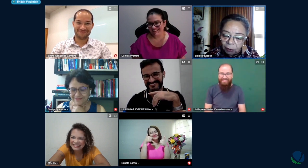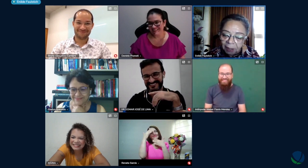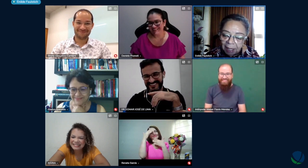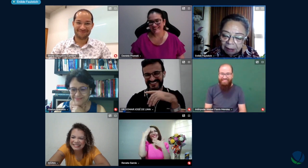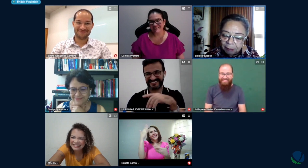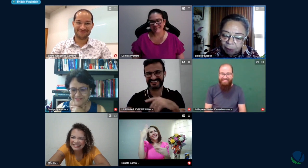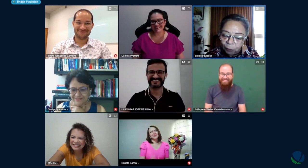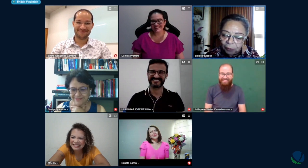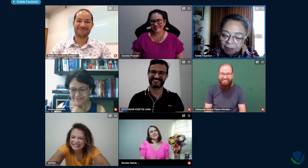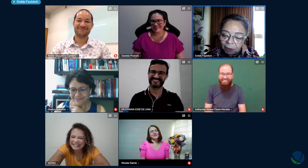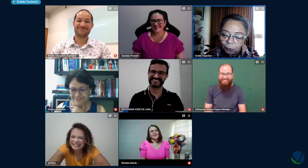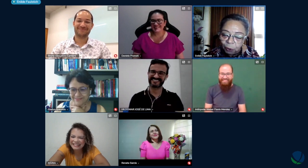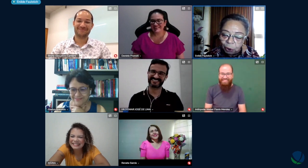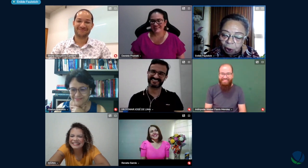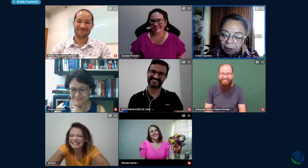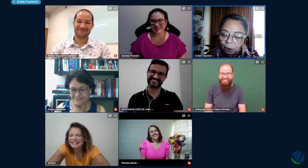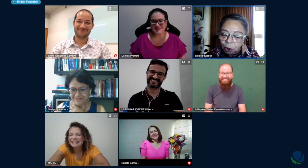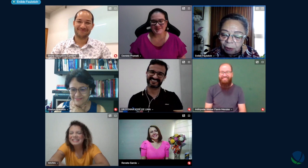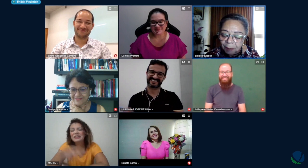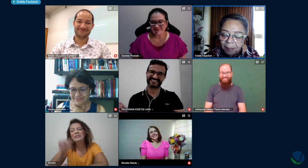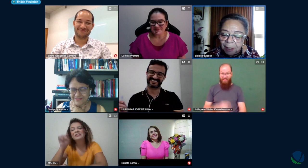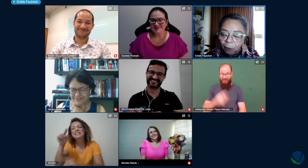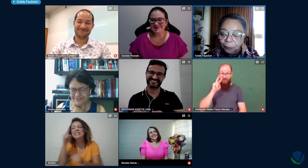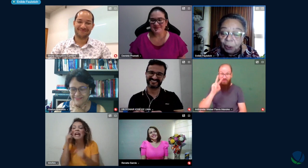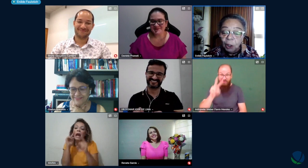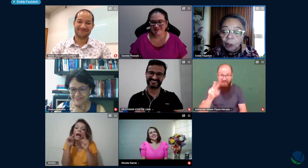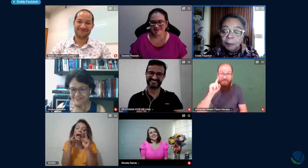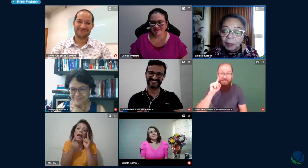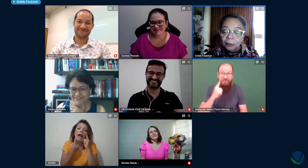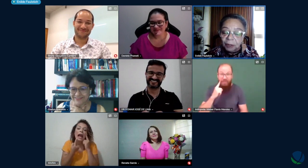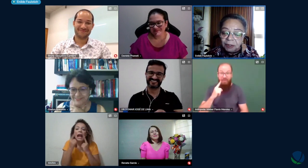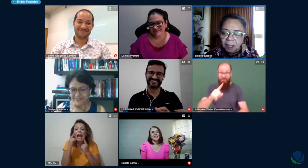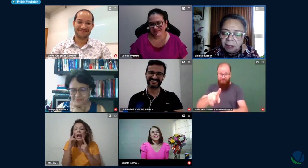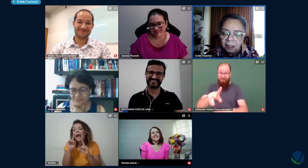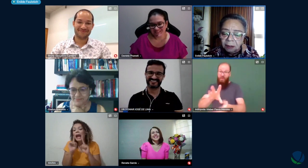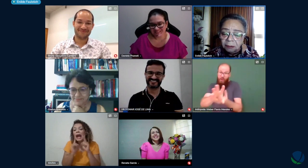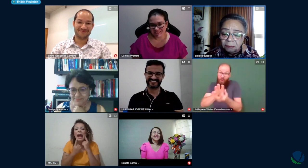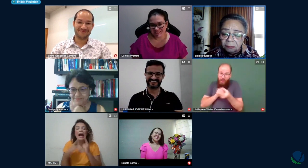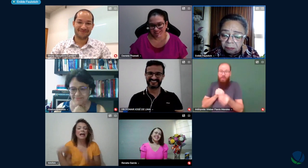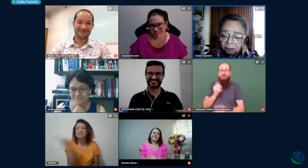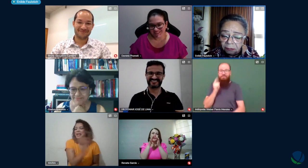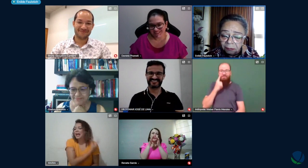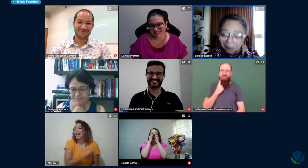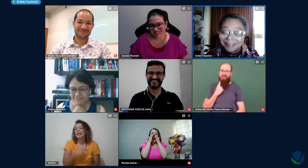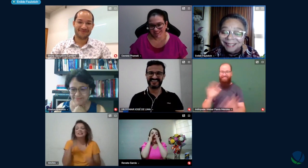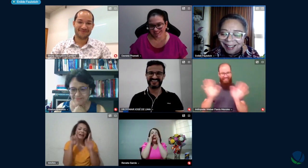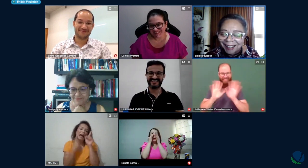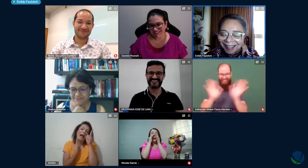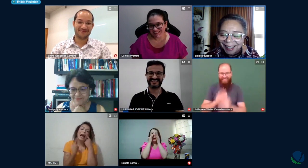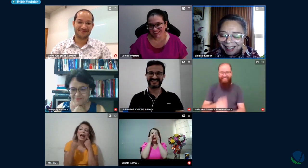olhinho escorrendo lágrima. Não faz, não chora que eu choro também. Que eu imito vocês, hein?